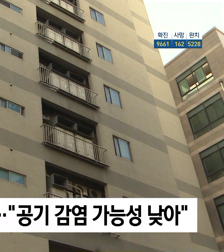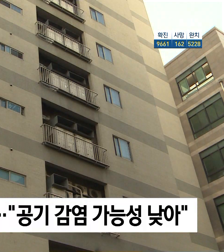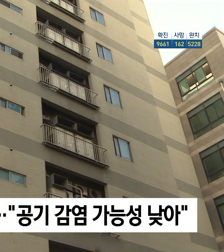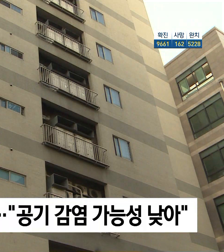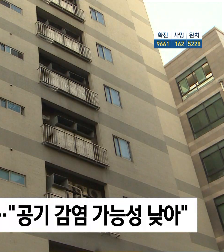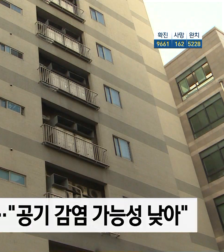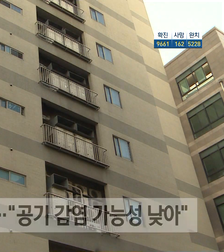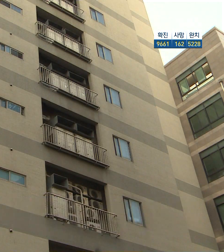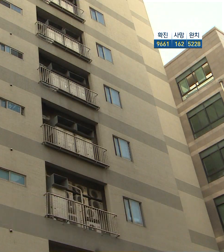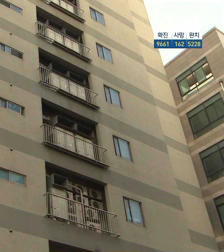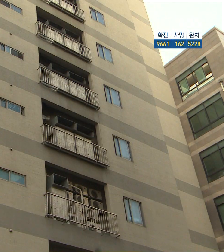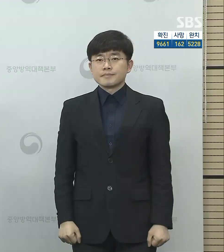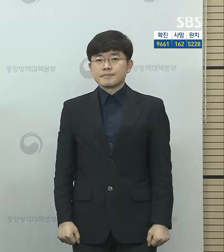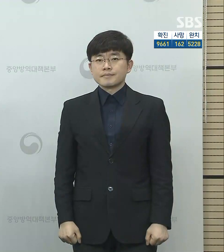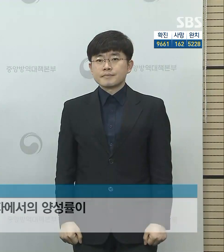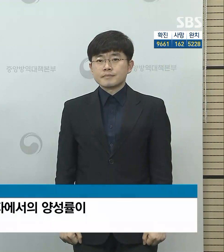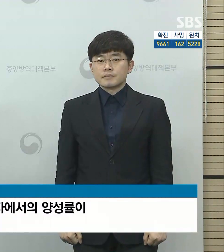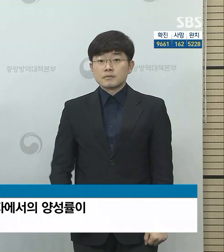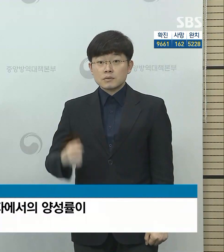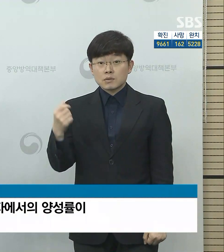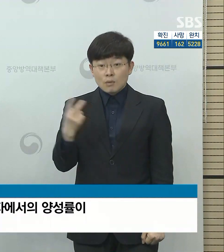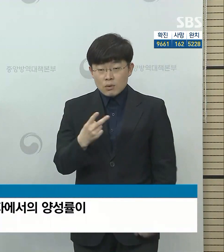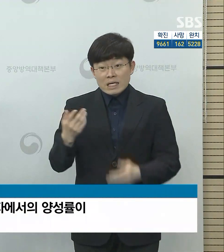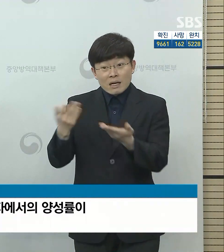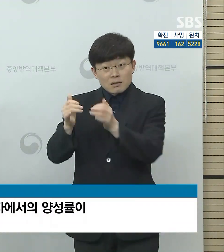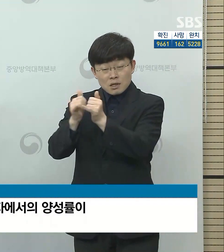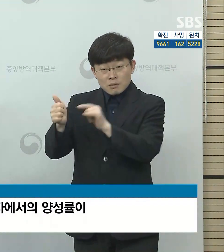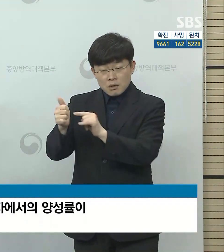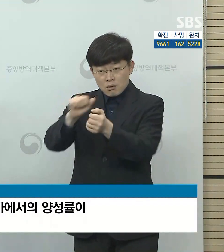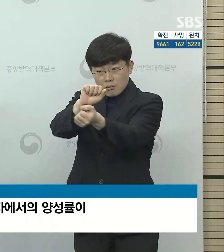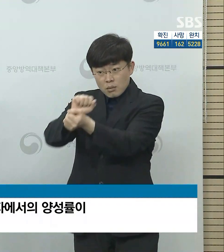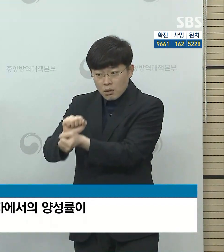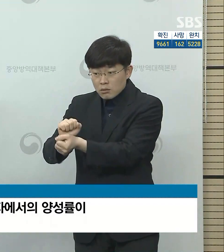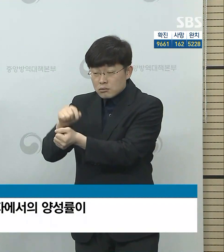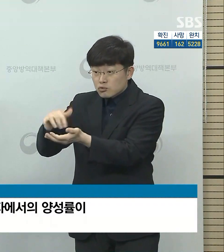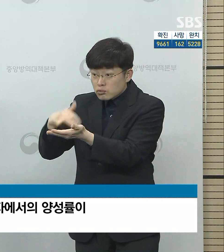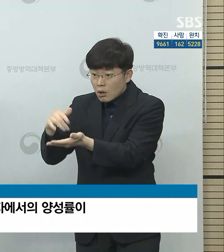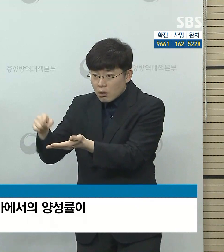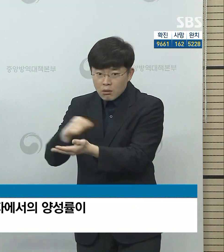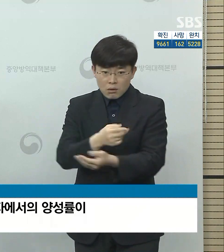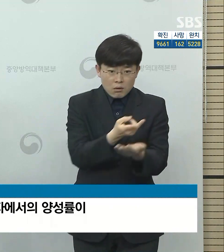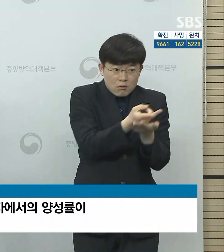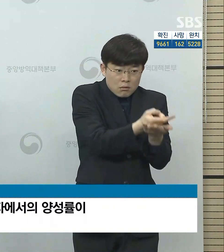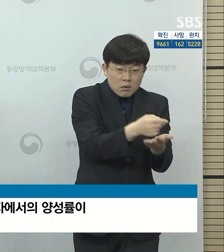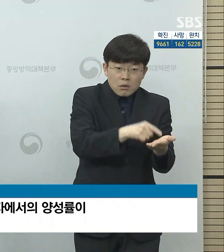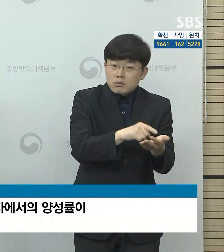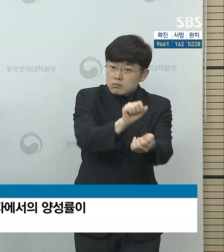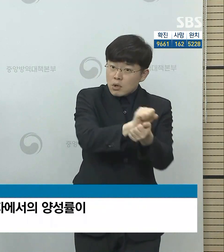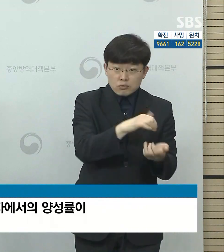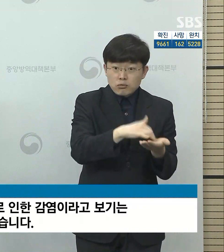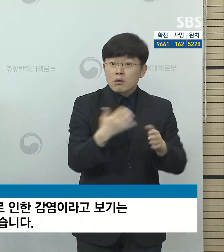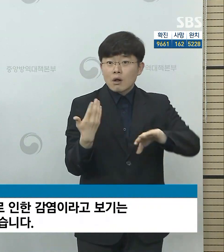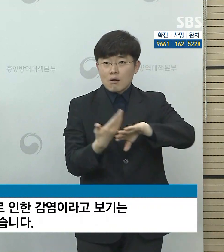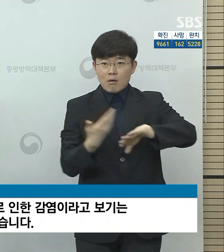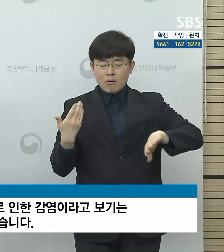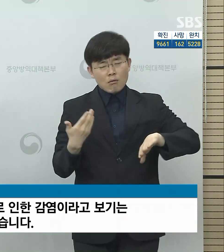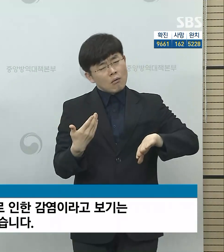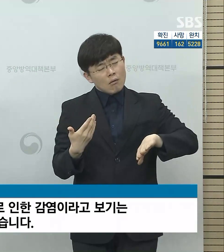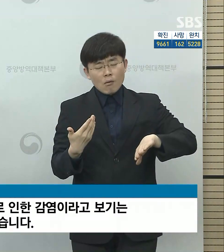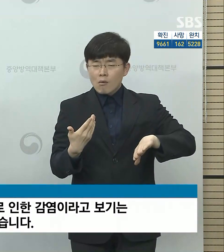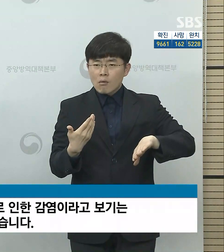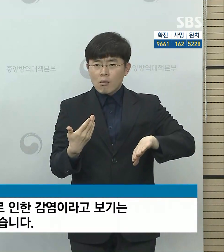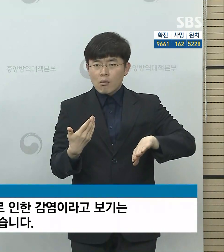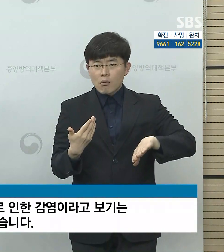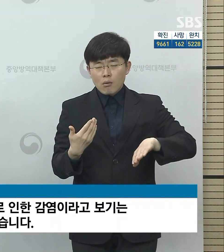수 없기 때문입니다. 종사자에서의 양성률과 또 환자에서의 양성률이 좀 다르기 때문에 일반적인